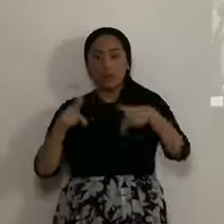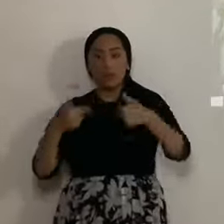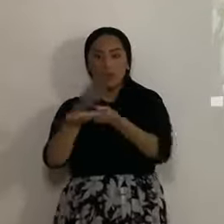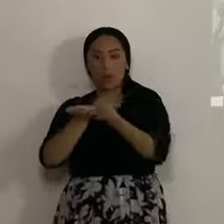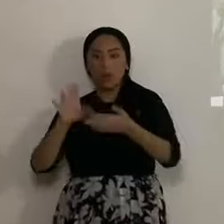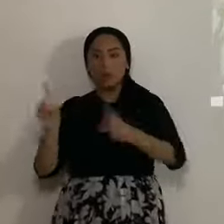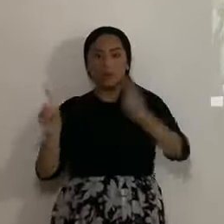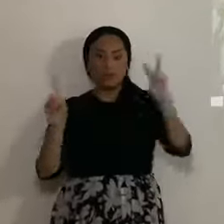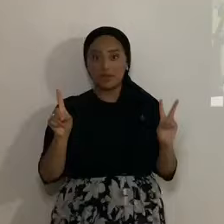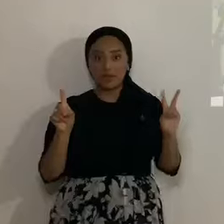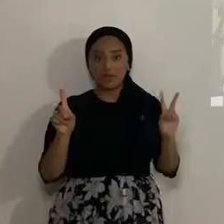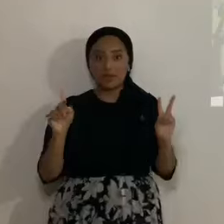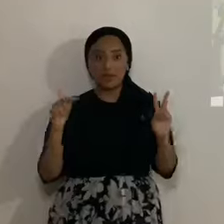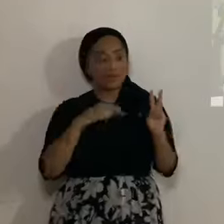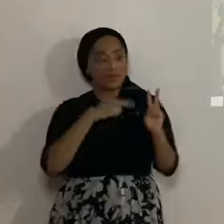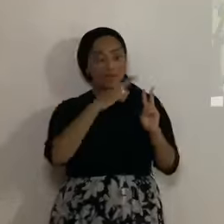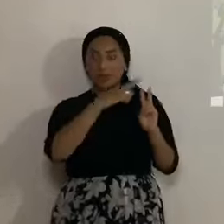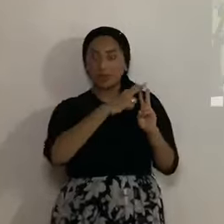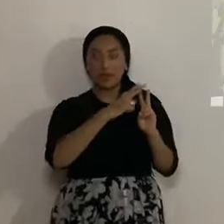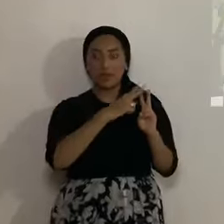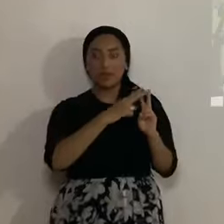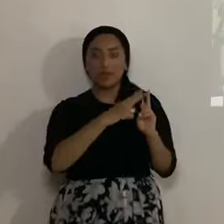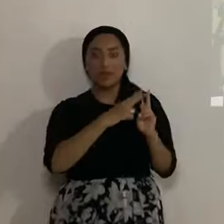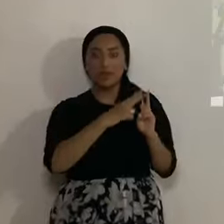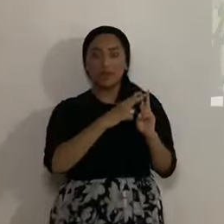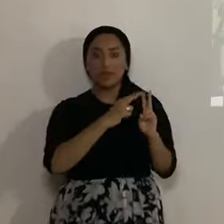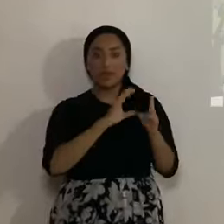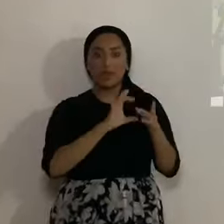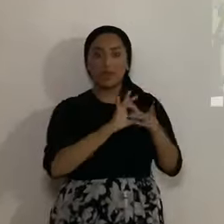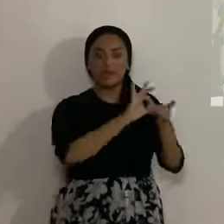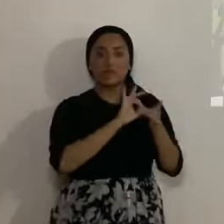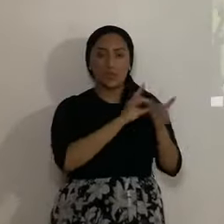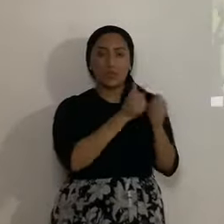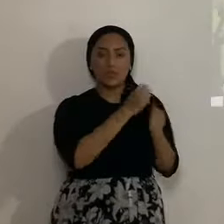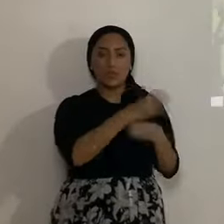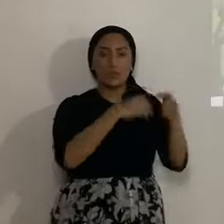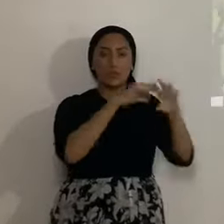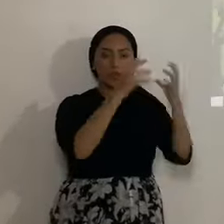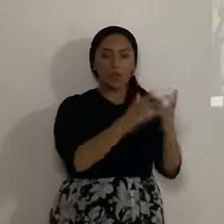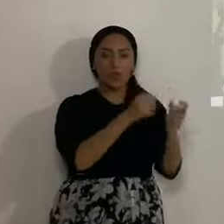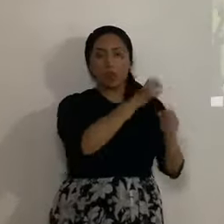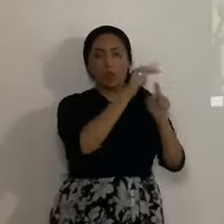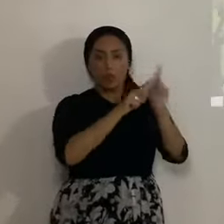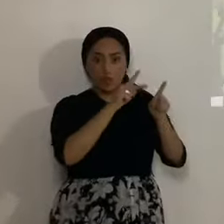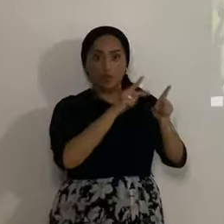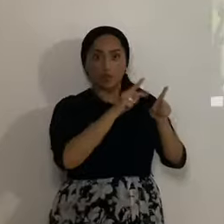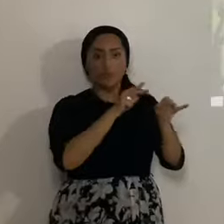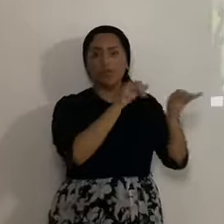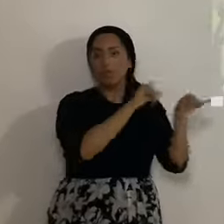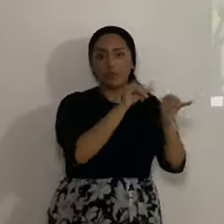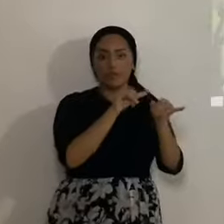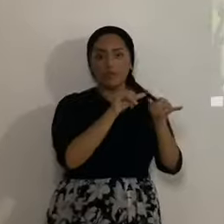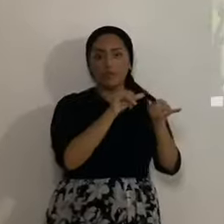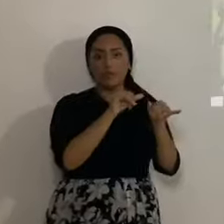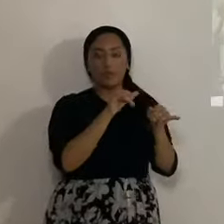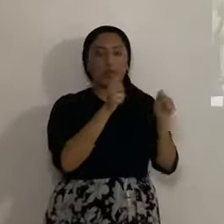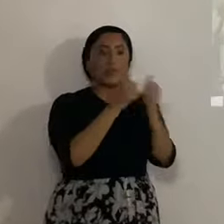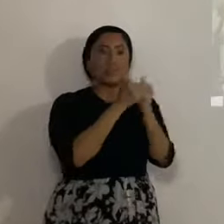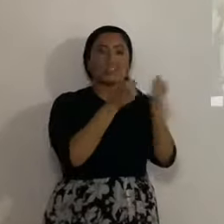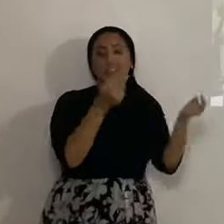personas van a tener, van a entablar relaciones con el mundo y con otras personas de la misma manera, con